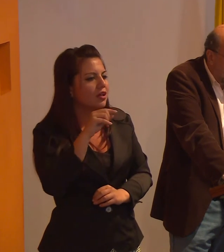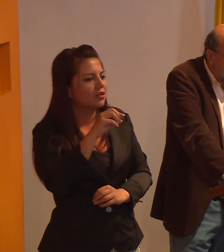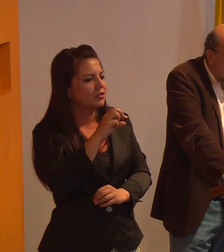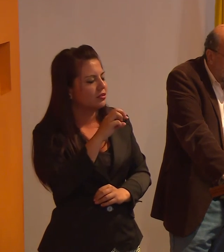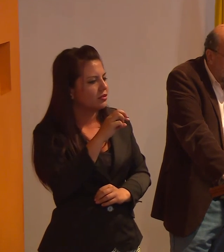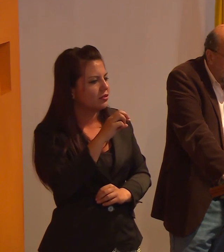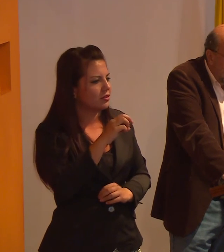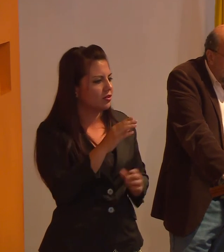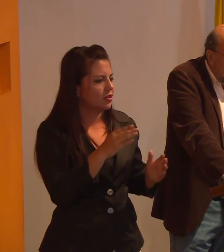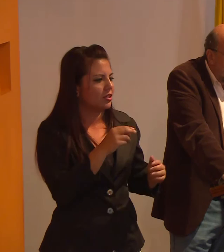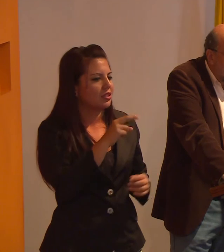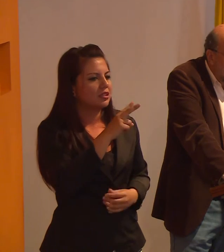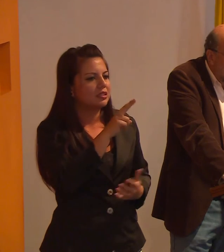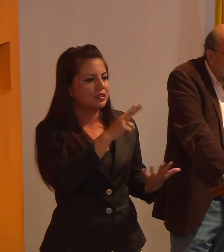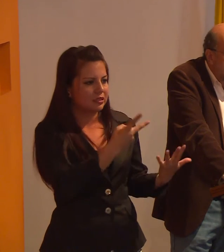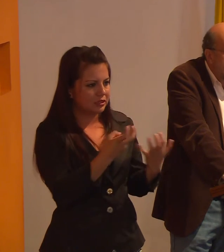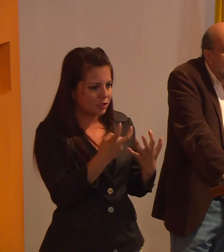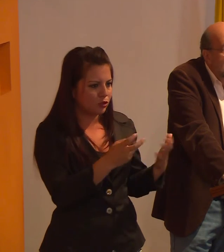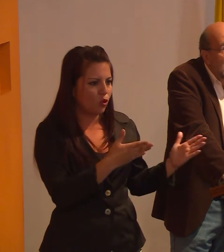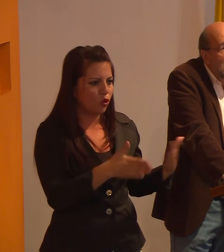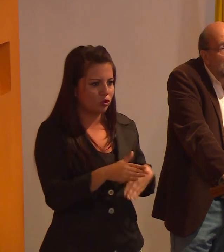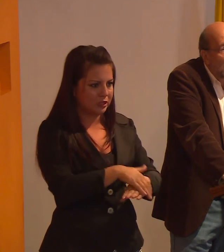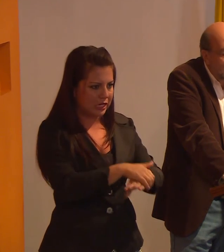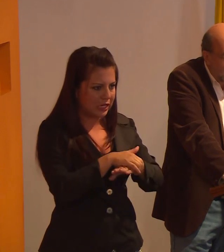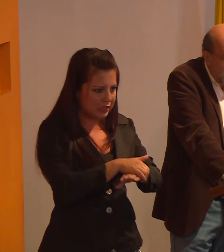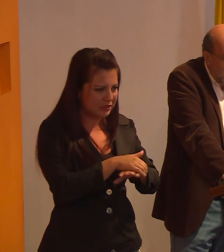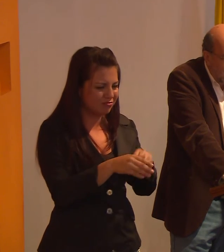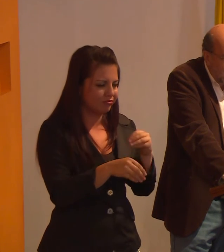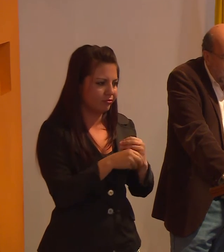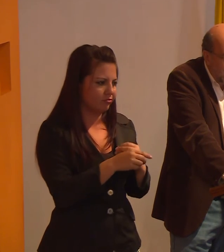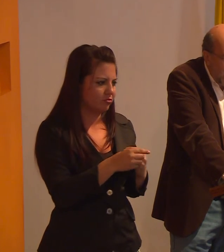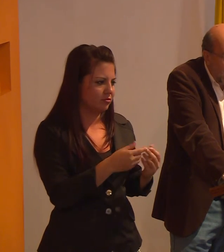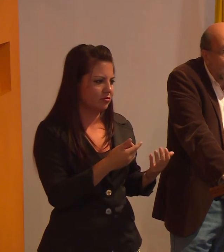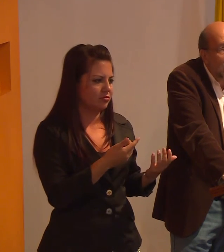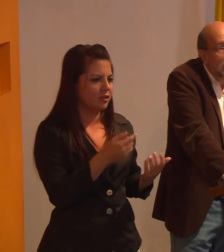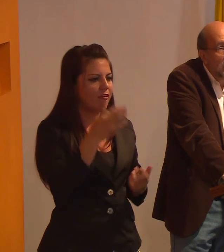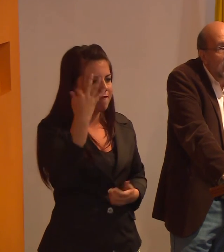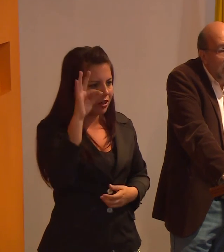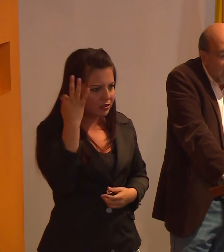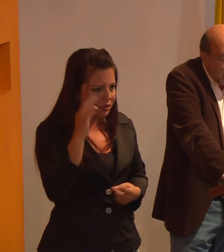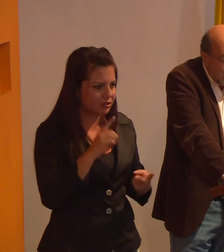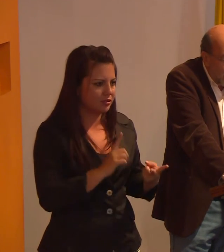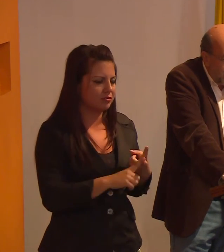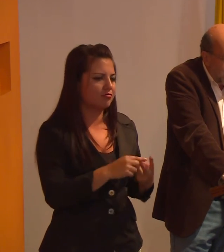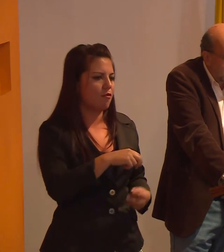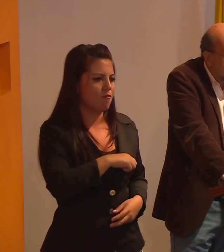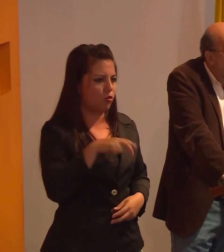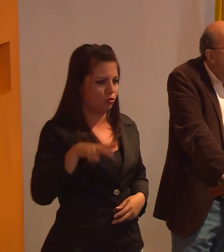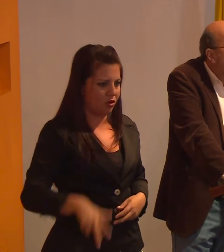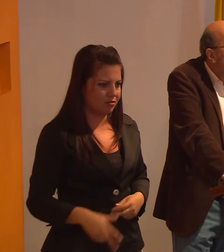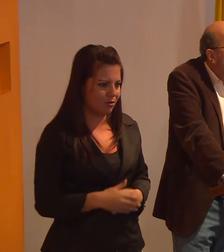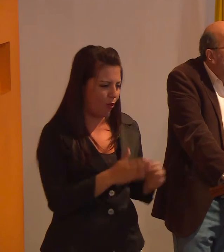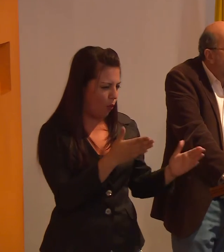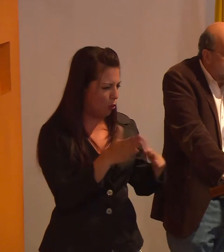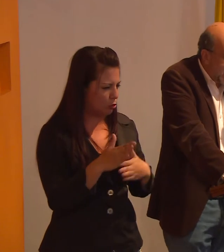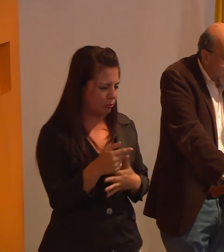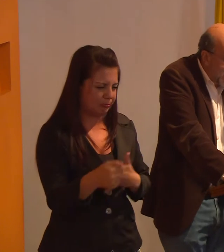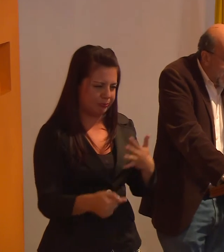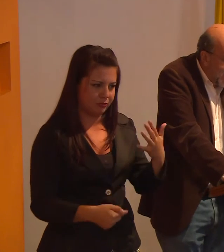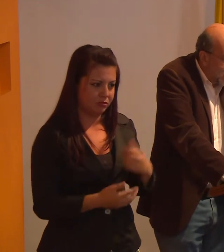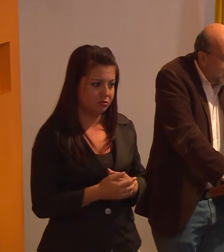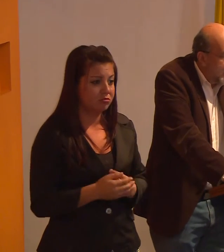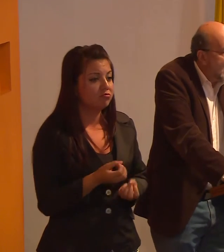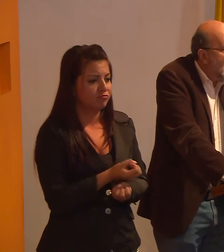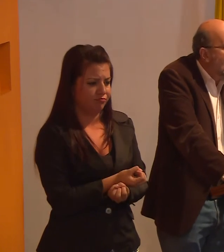380 en francés y algunos más en portugués con Ibraco. Se ofrecerán de